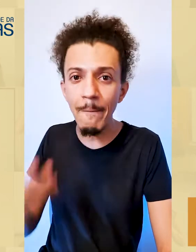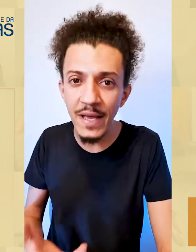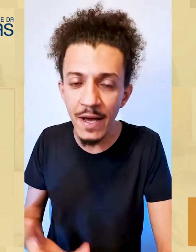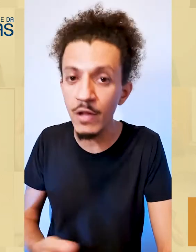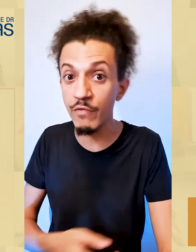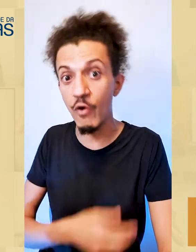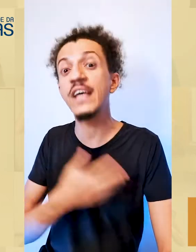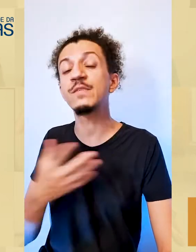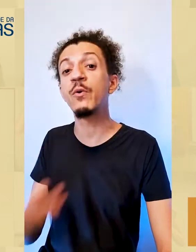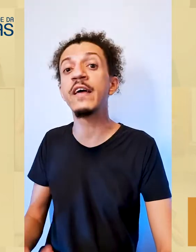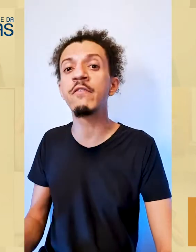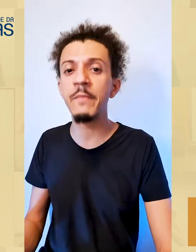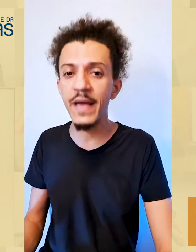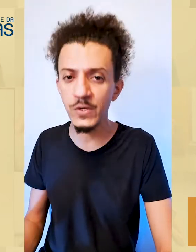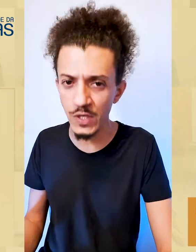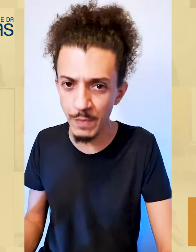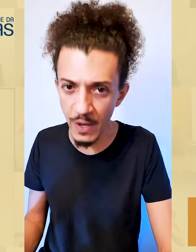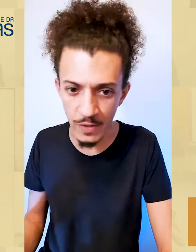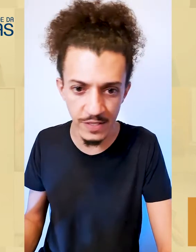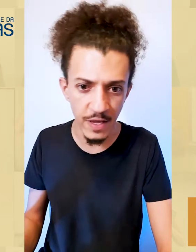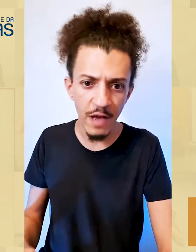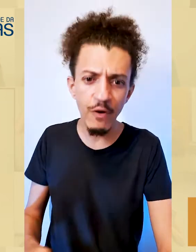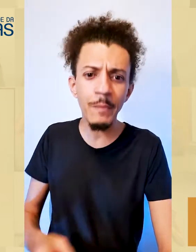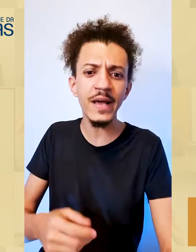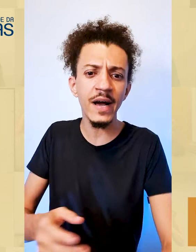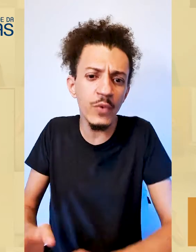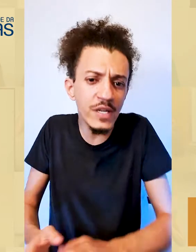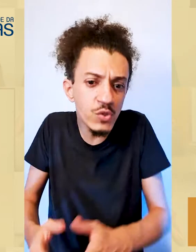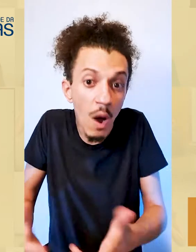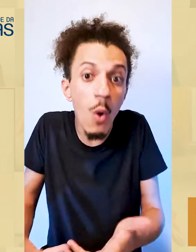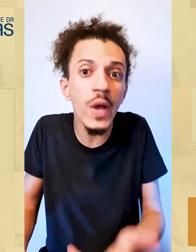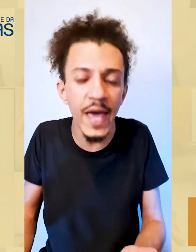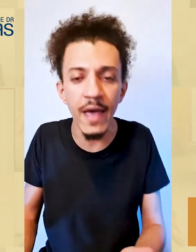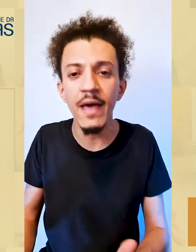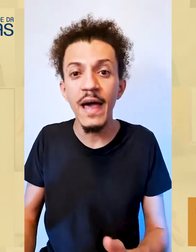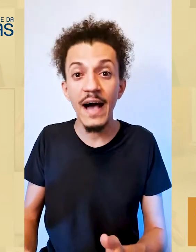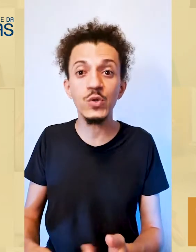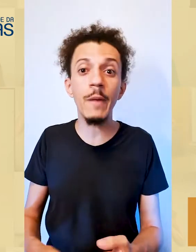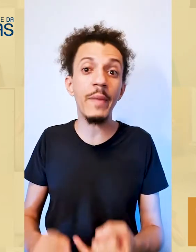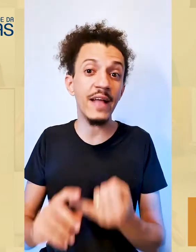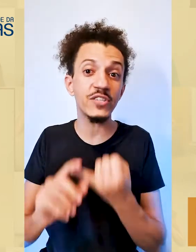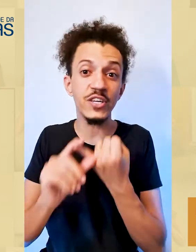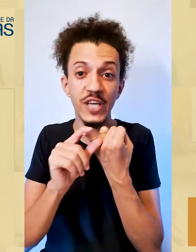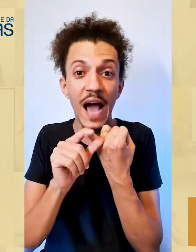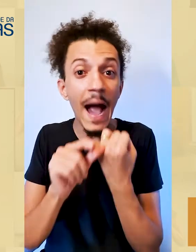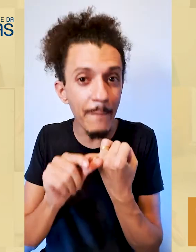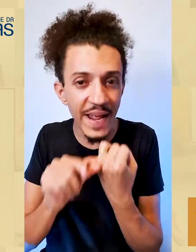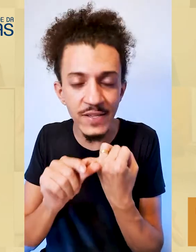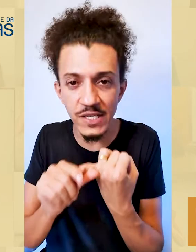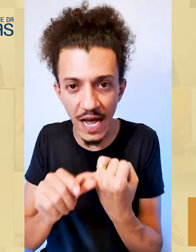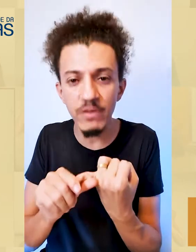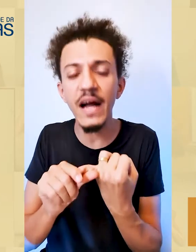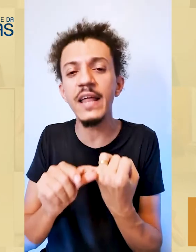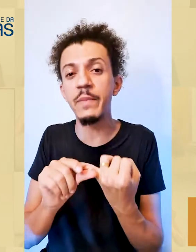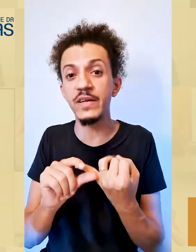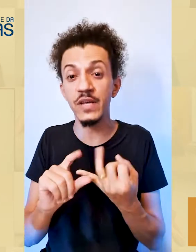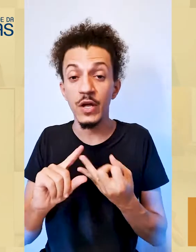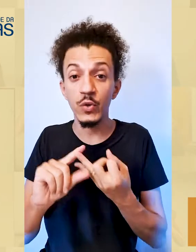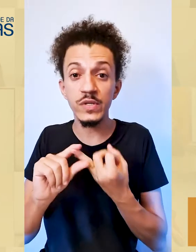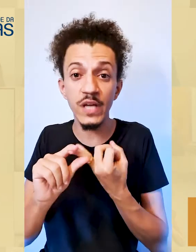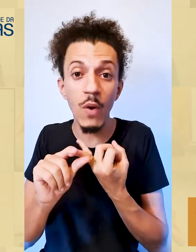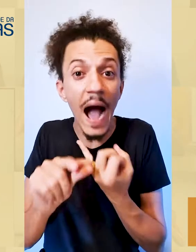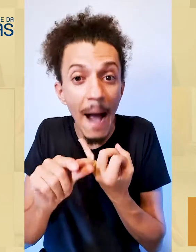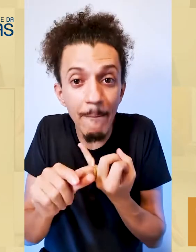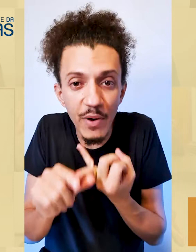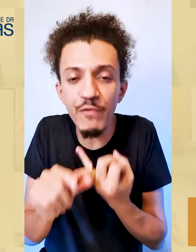e aplicando, e vou respondendo também as suas perguntas. Vou aplicando isso ao quê? A sua prática de aprendizado da Libras,